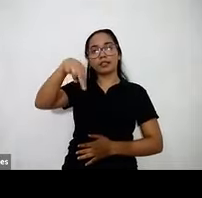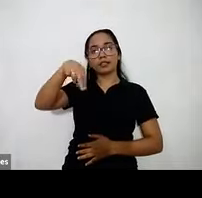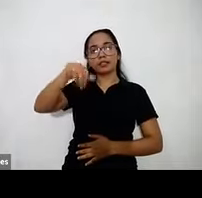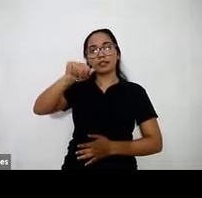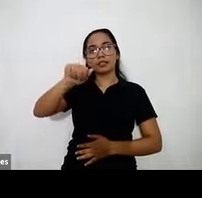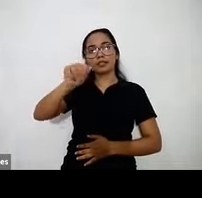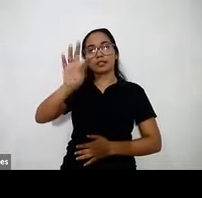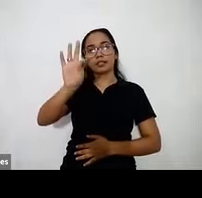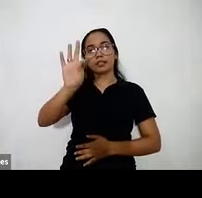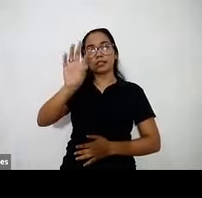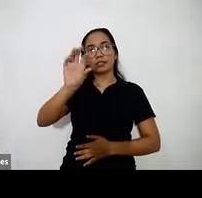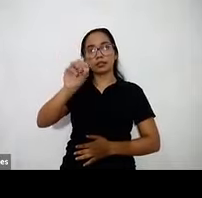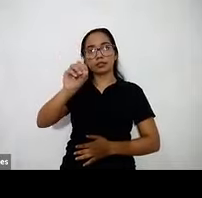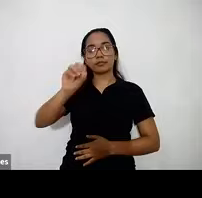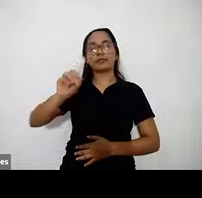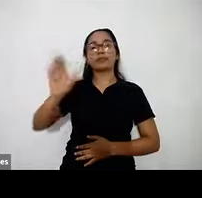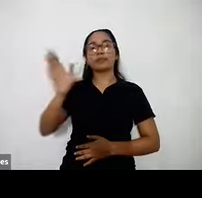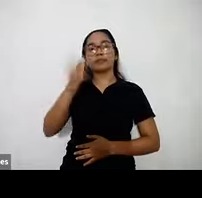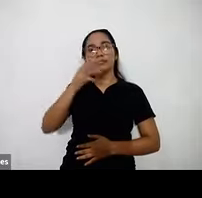renatoroseno.financie.de,